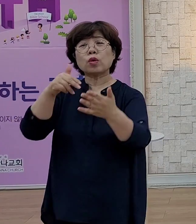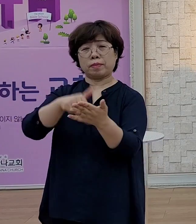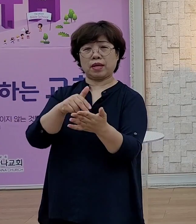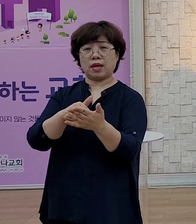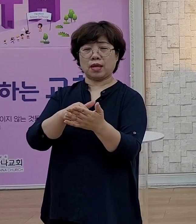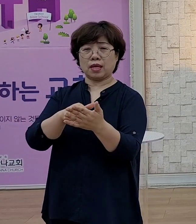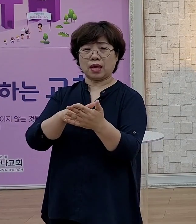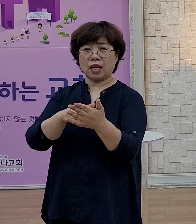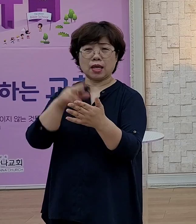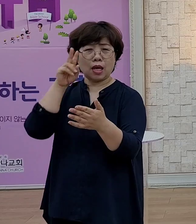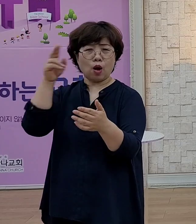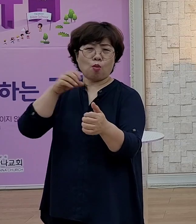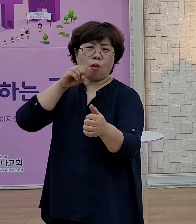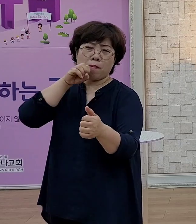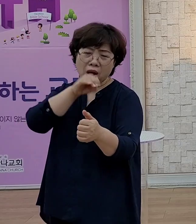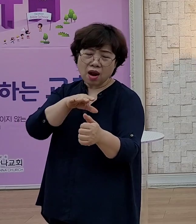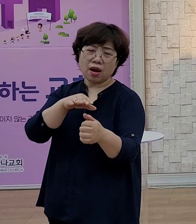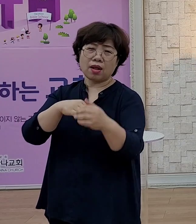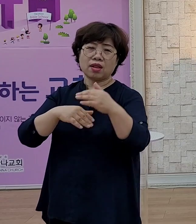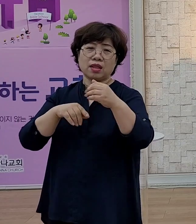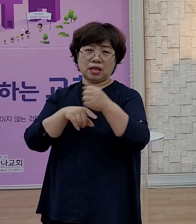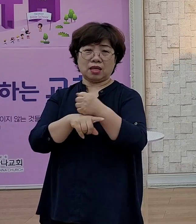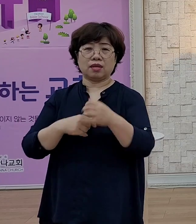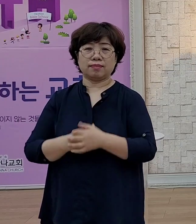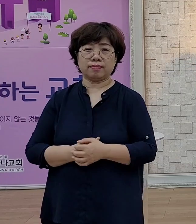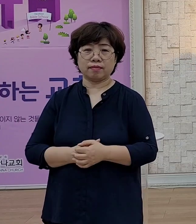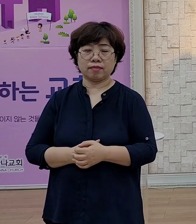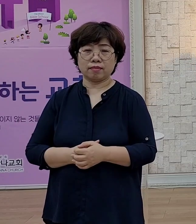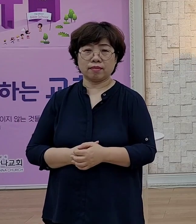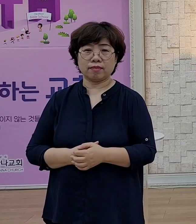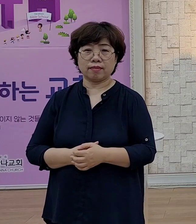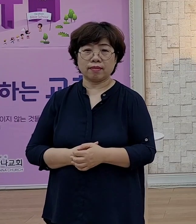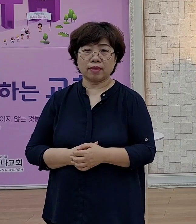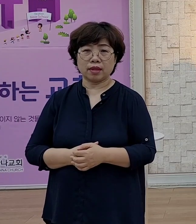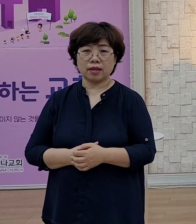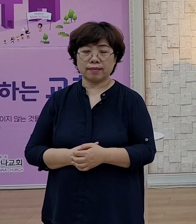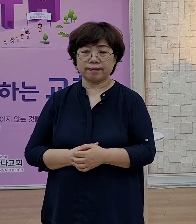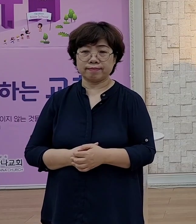지금 성도들에게 하고 있는 말이다라는 거예요.